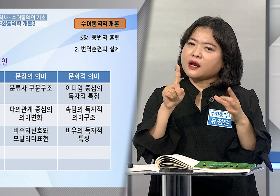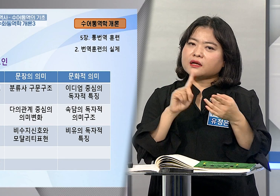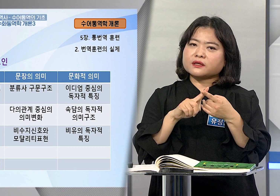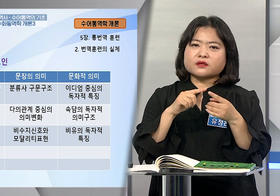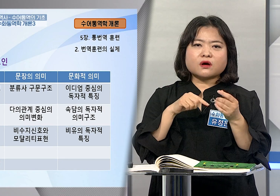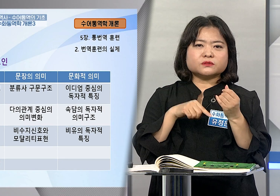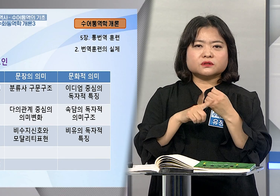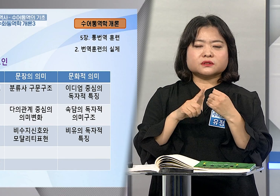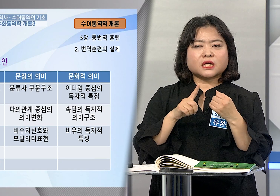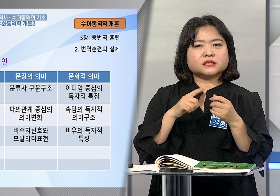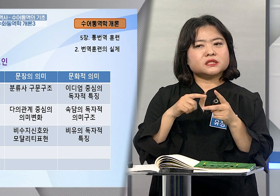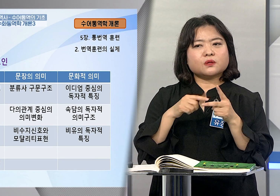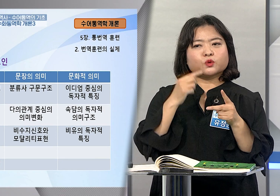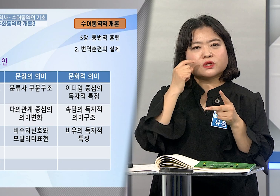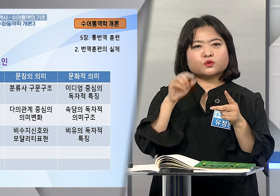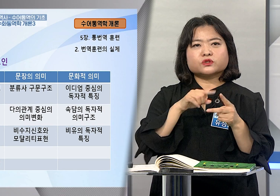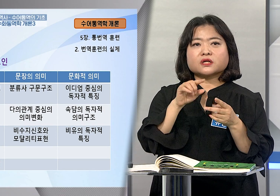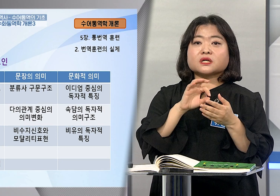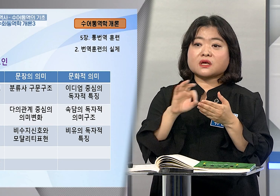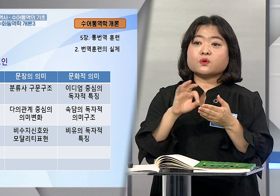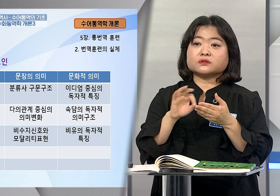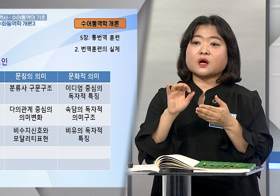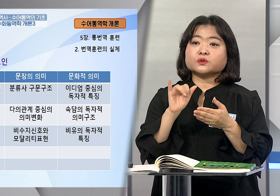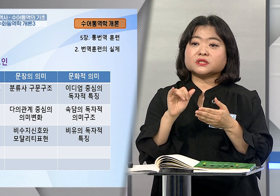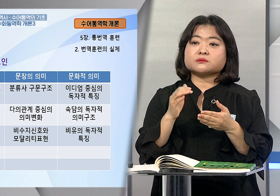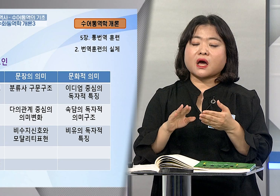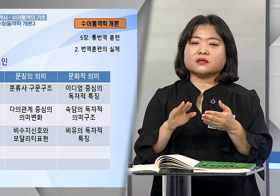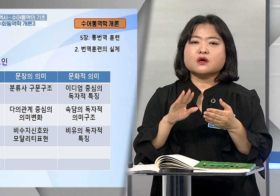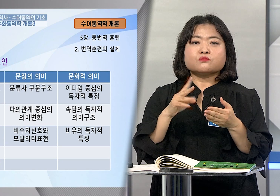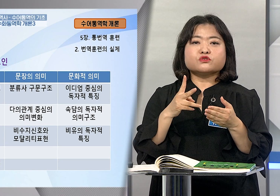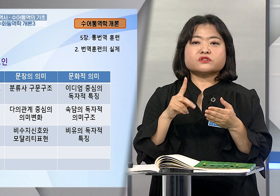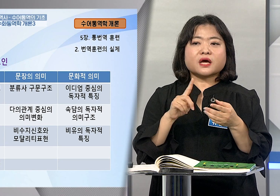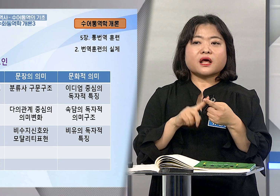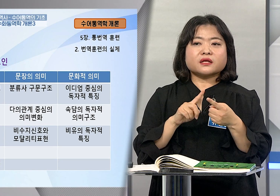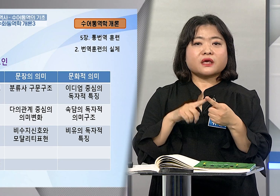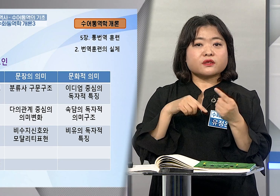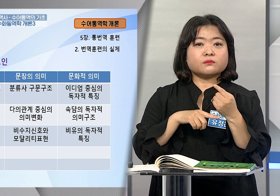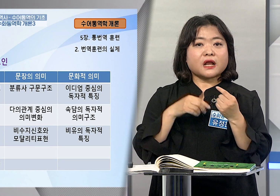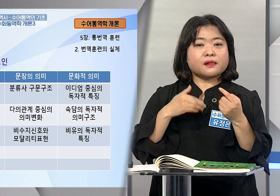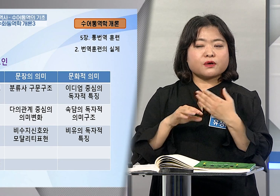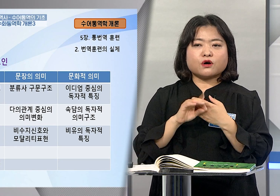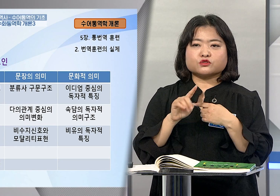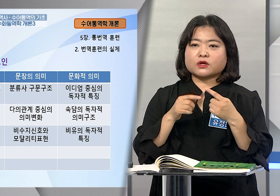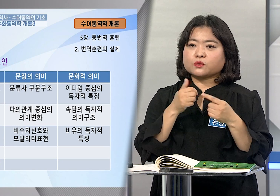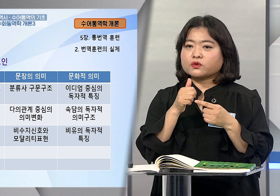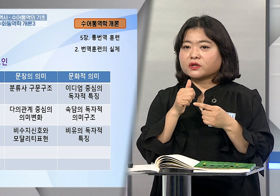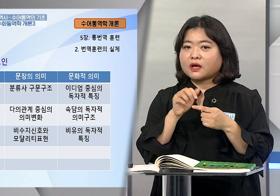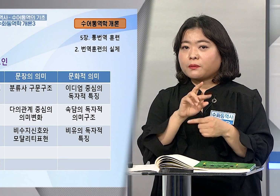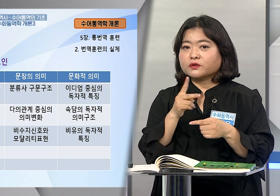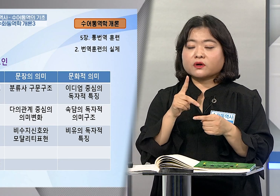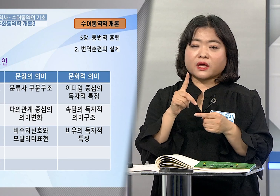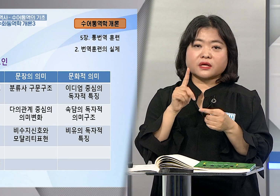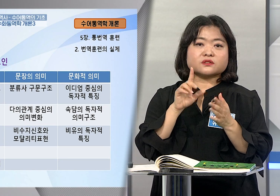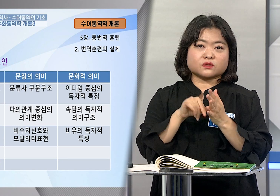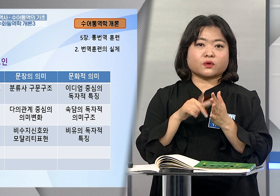분류사라는 개념은 사실 이해 못해도 우리가 그냥 사용은 하고 있지만 분류사라는 개념을 알면 수화 통역이나 번역에 있어서